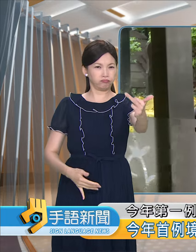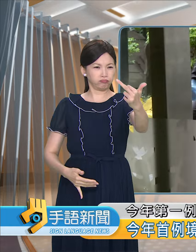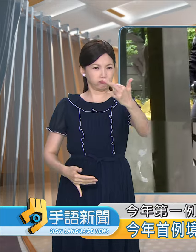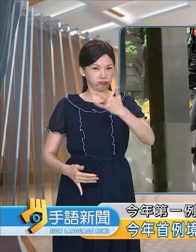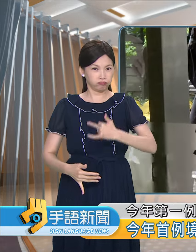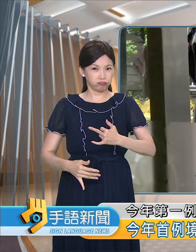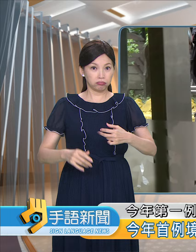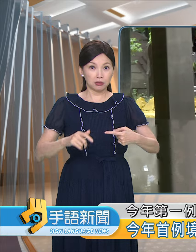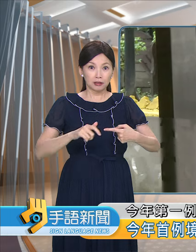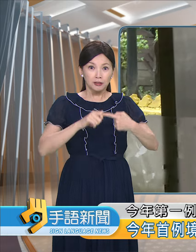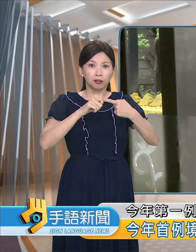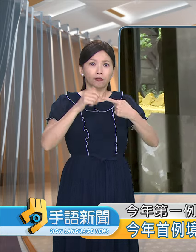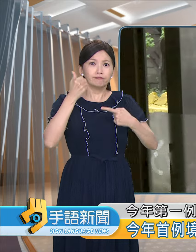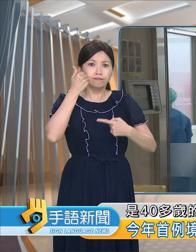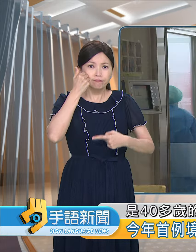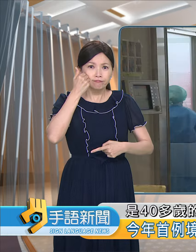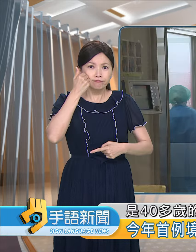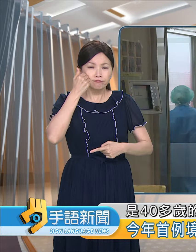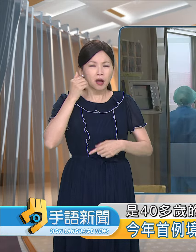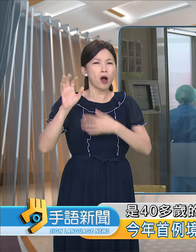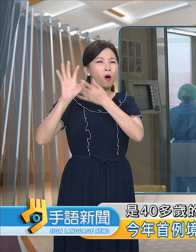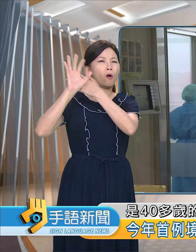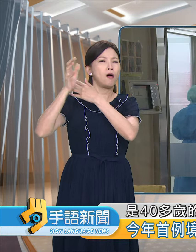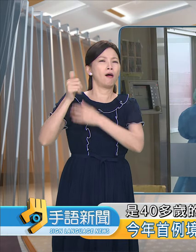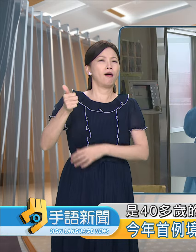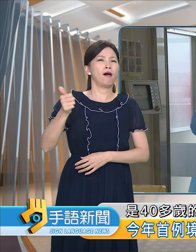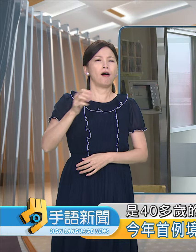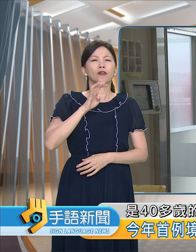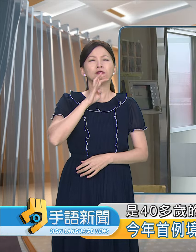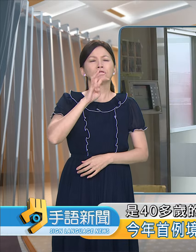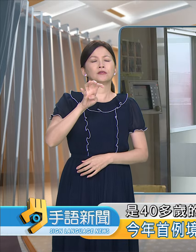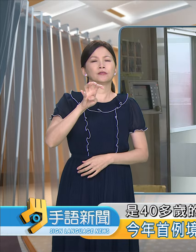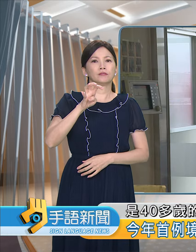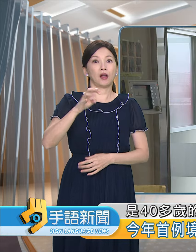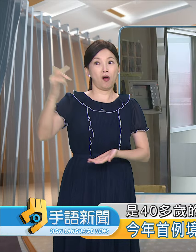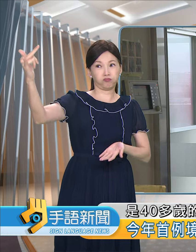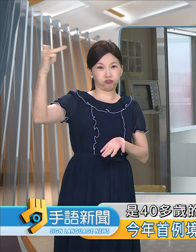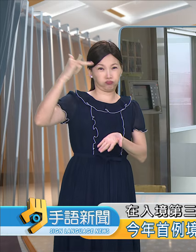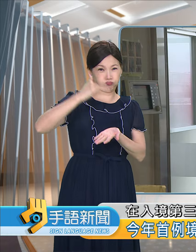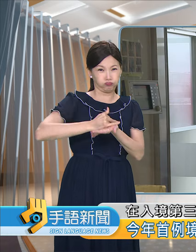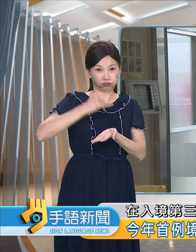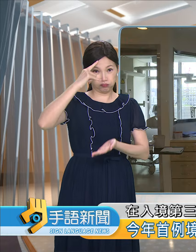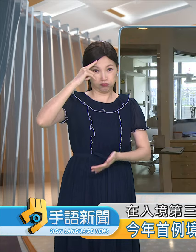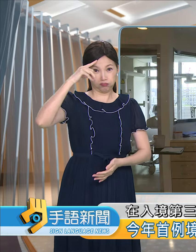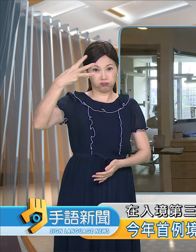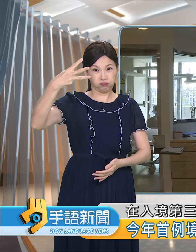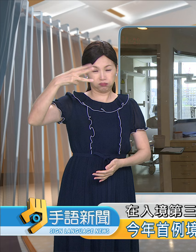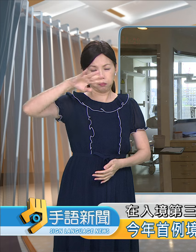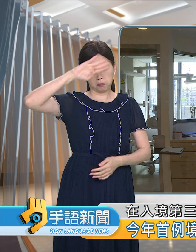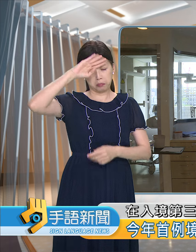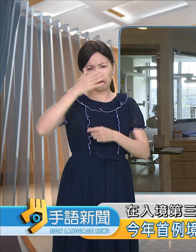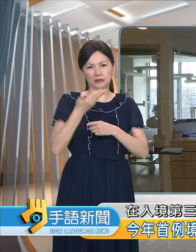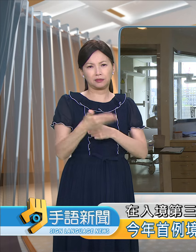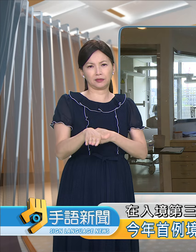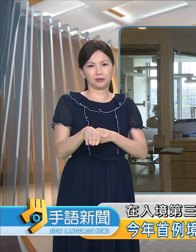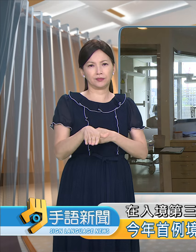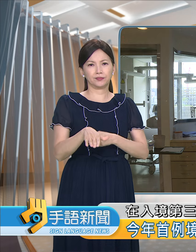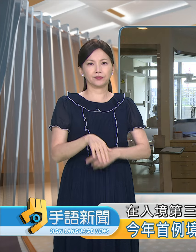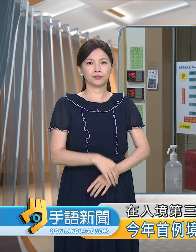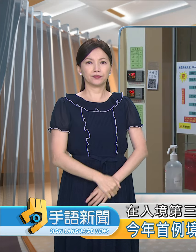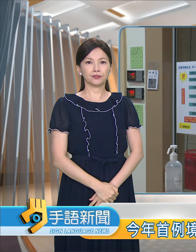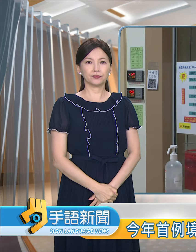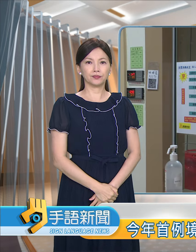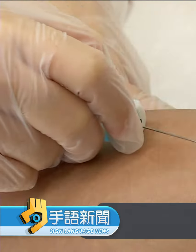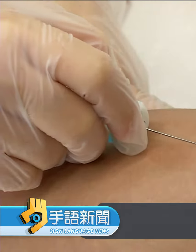死亡病例，是40多岁的外籍男性，在入境第3天不幸病